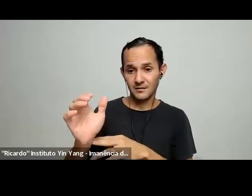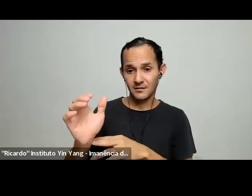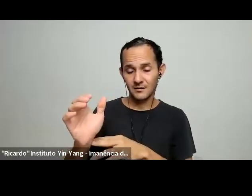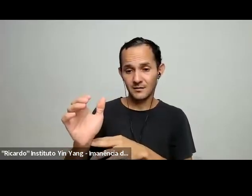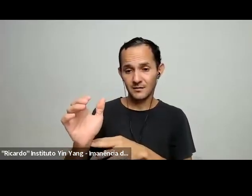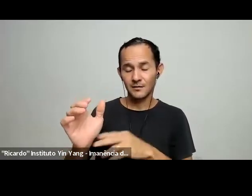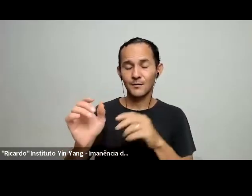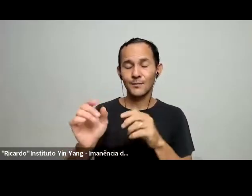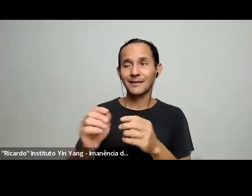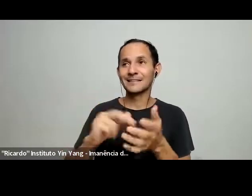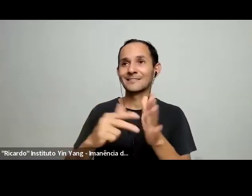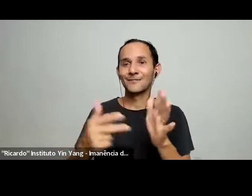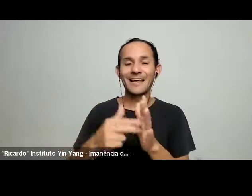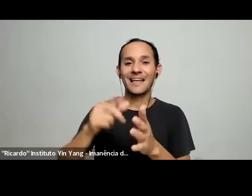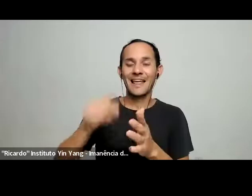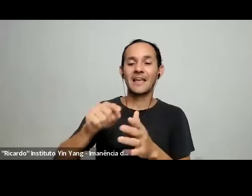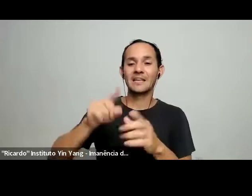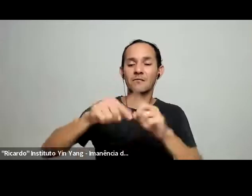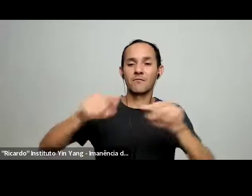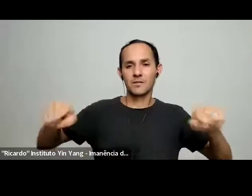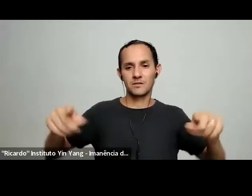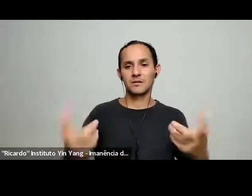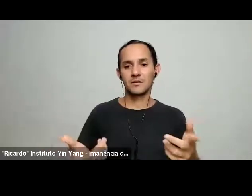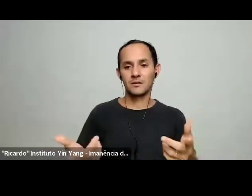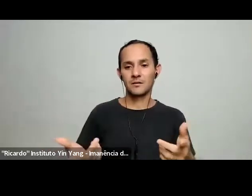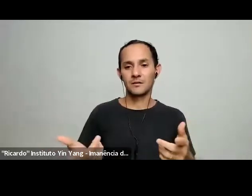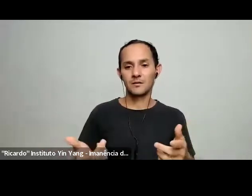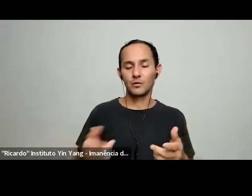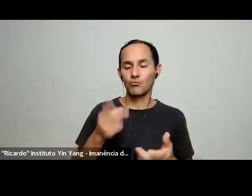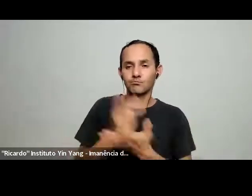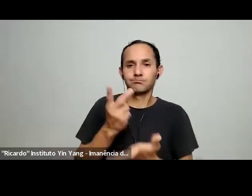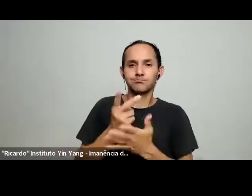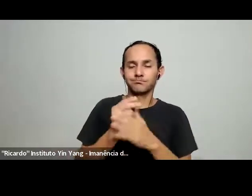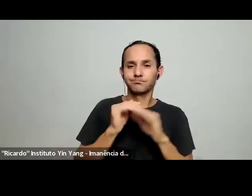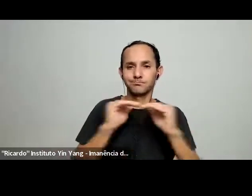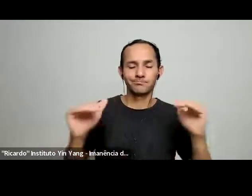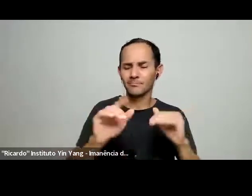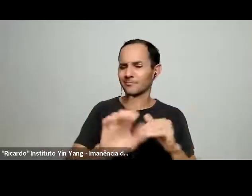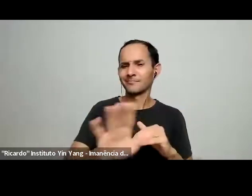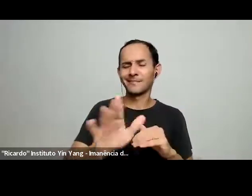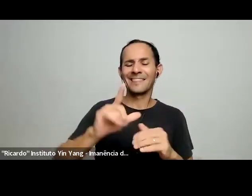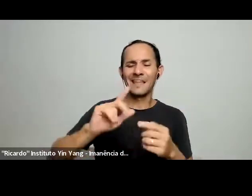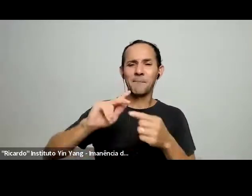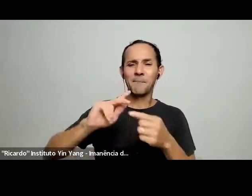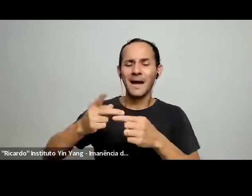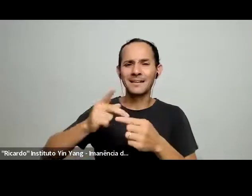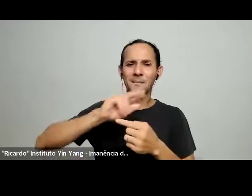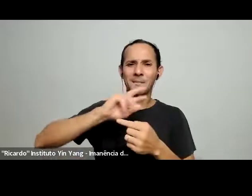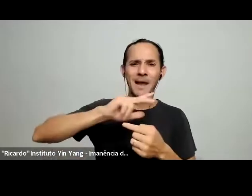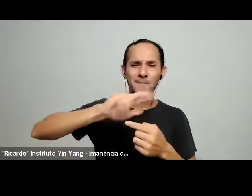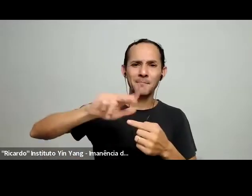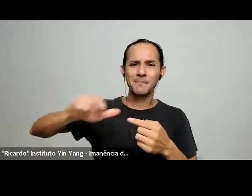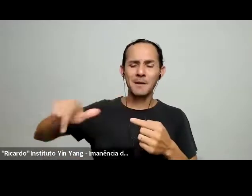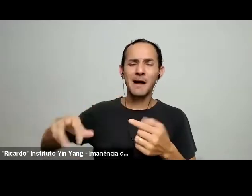ele é muito diverso, então ele é pluriparadigmático, para começar, então a gente tem vários paradigmas acontecendo ali ao mesmo